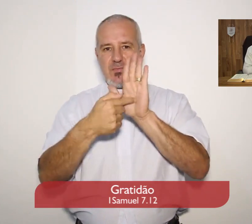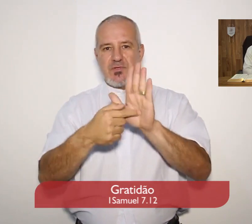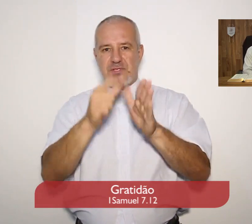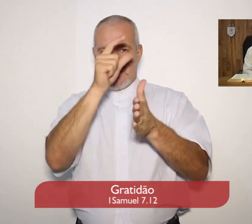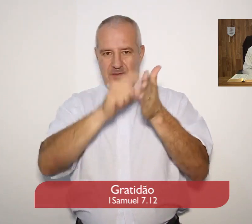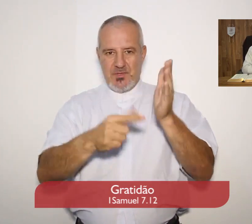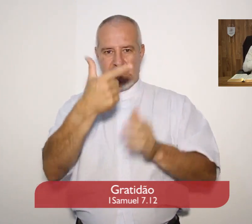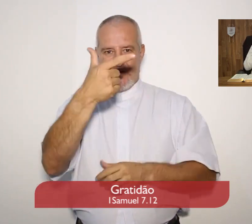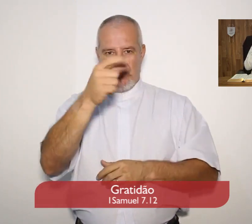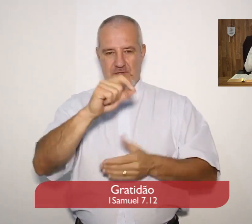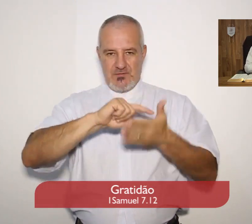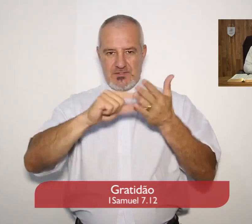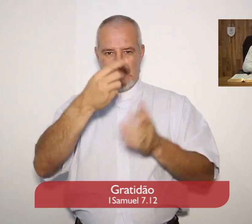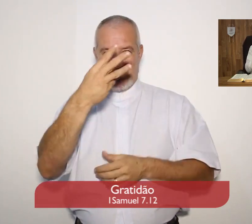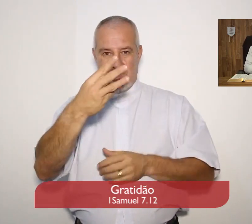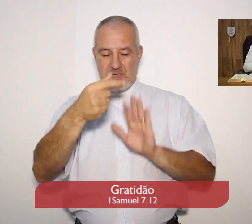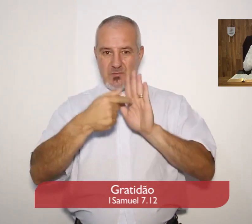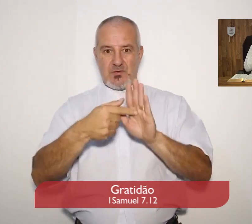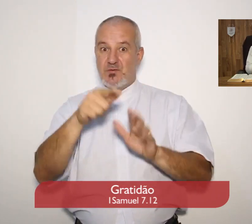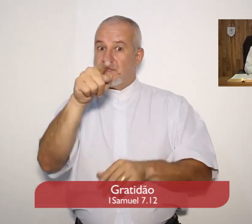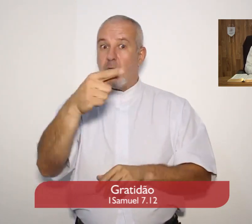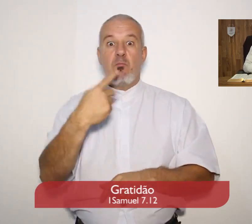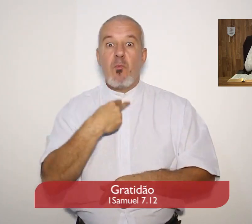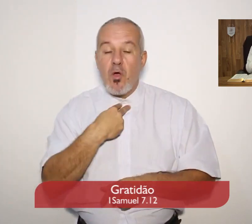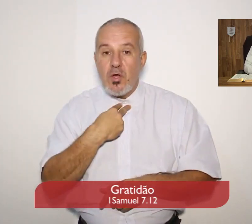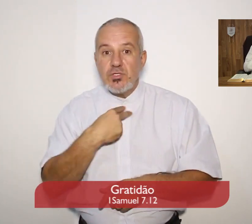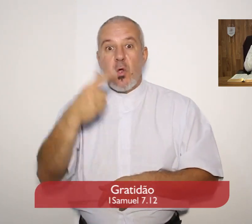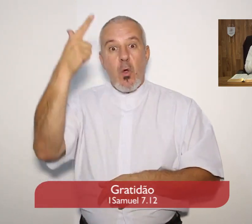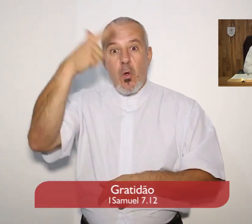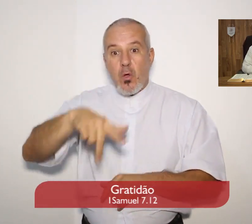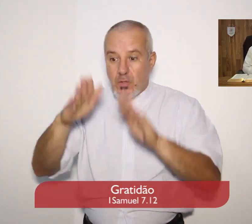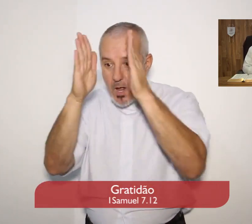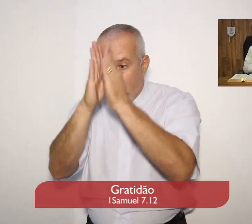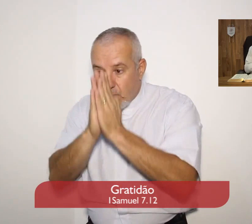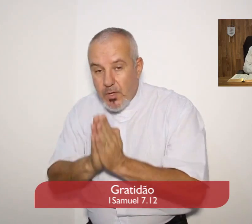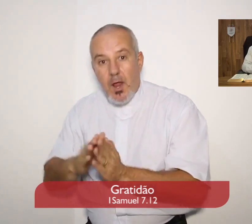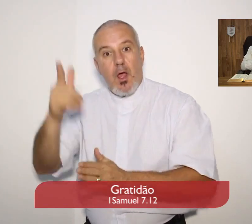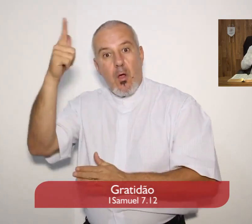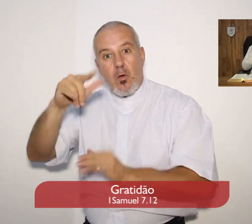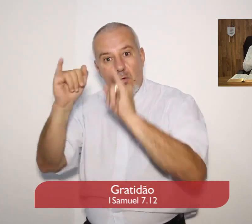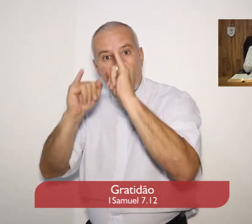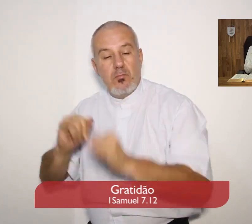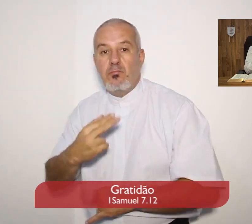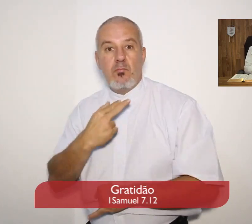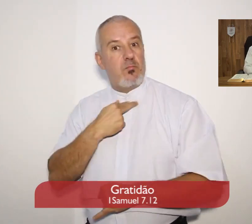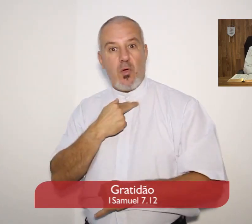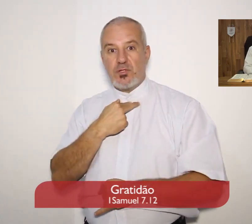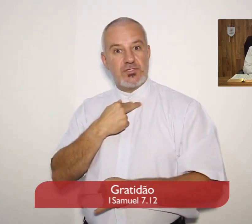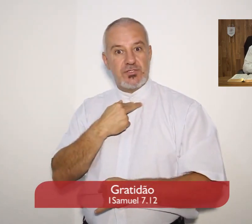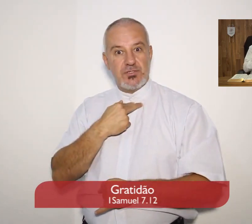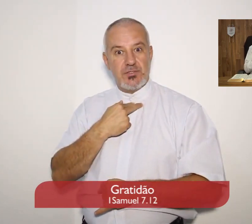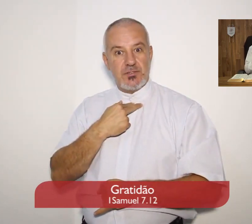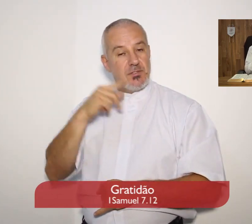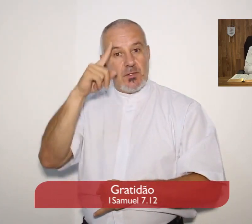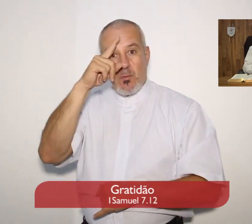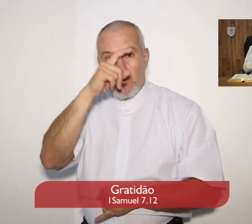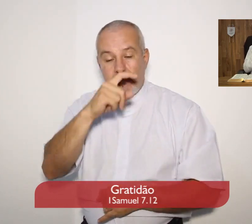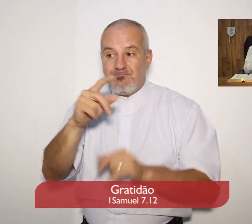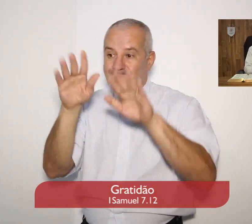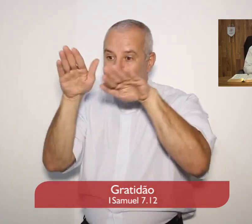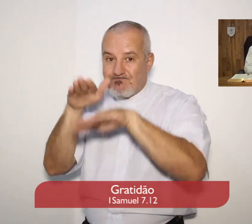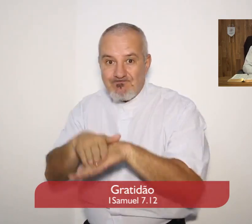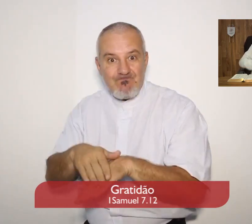número 3 nos diz: não terás outros deuses diante de mim. Todas as perspectivas narrativas até